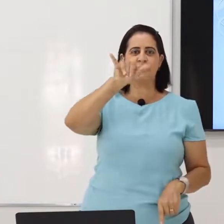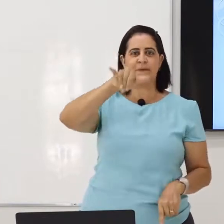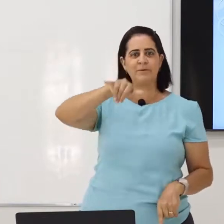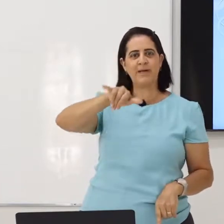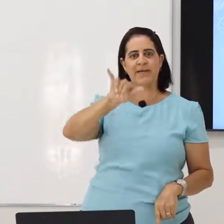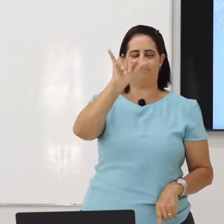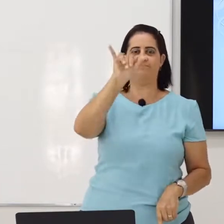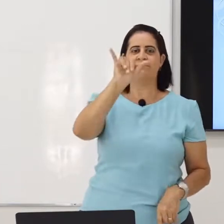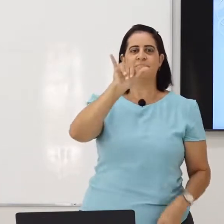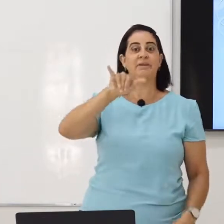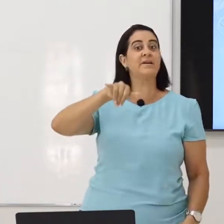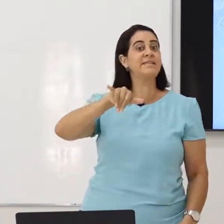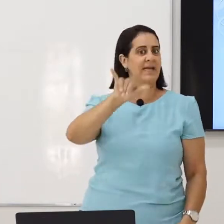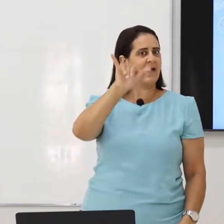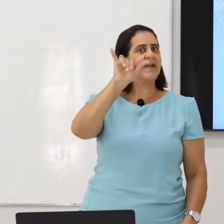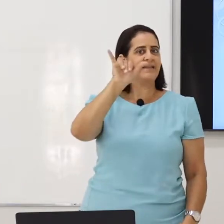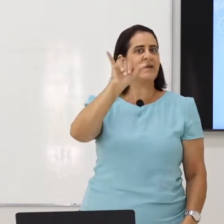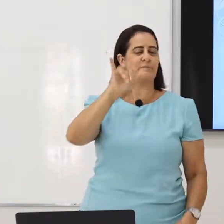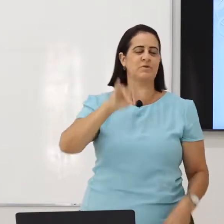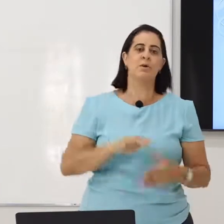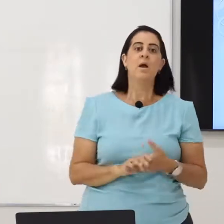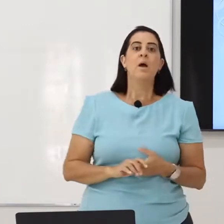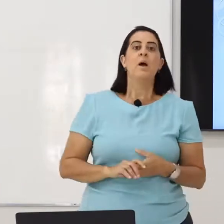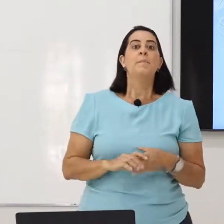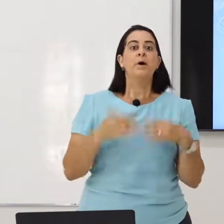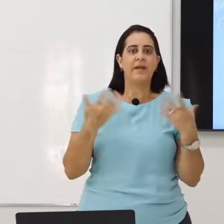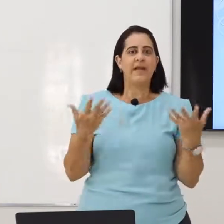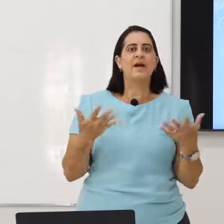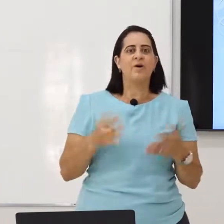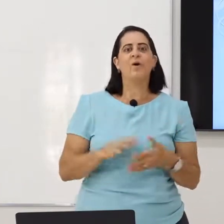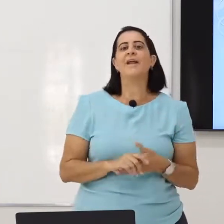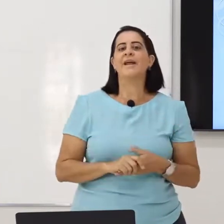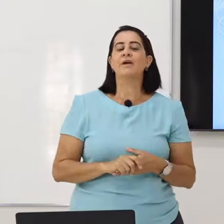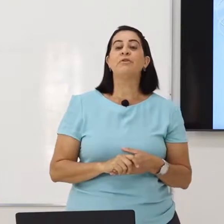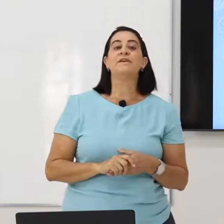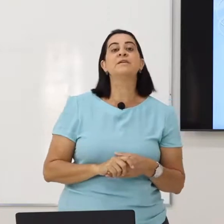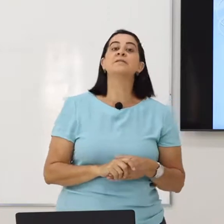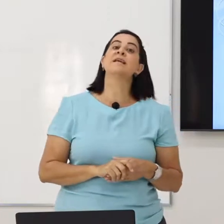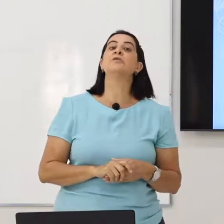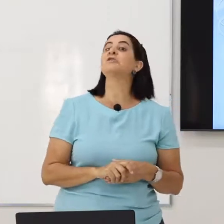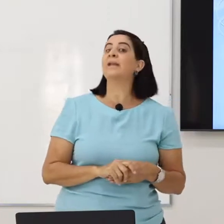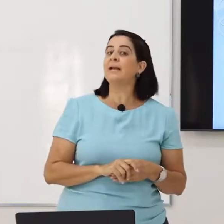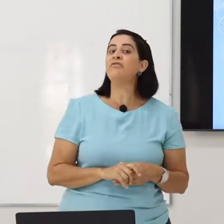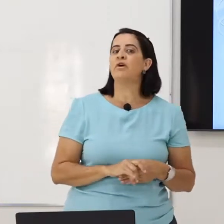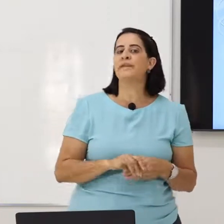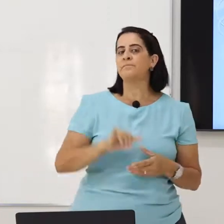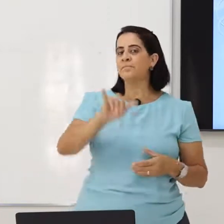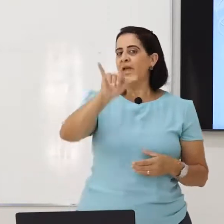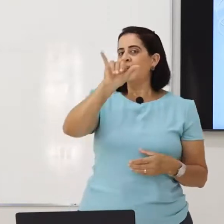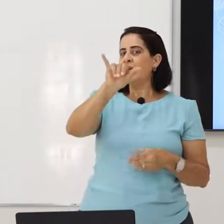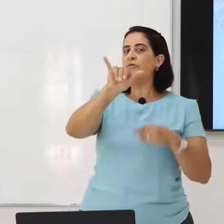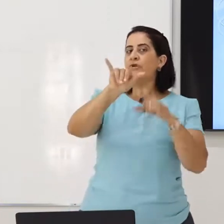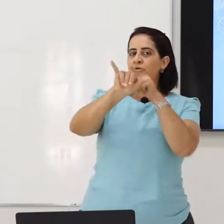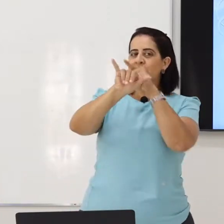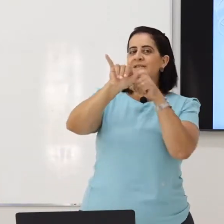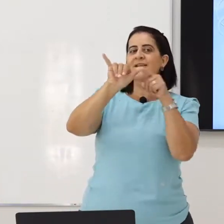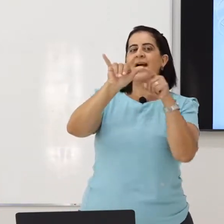movimento aqui, para fazer a letra Y. Porém, agora eu vou fazer o sinal de telefone e eu vou utilizar a